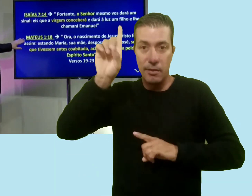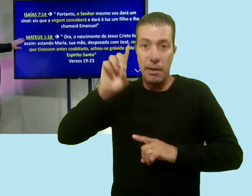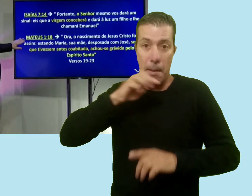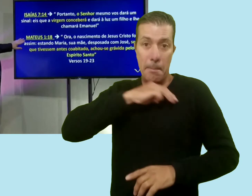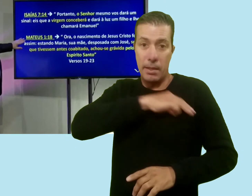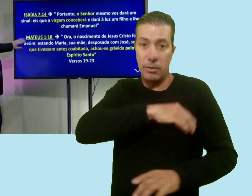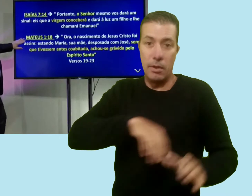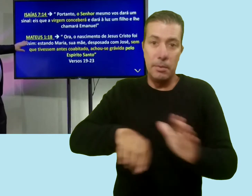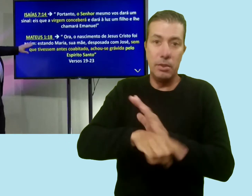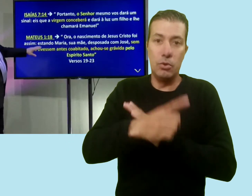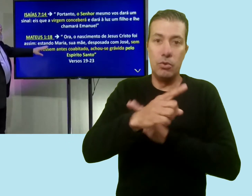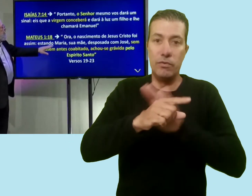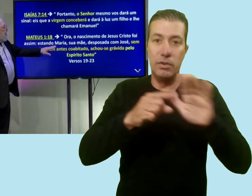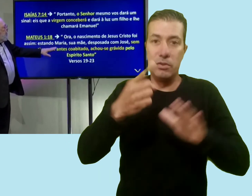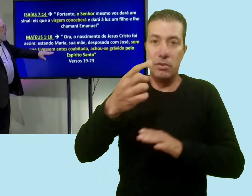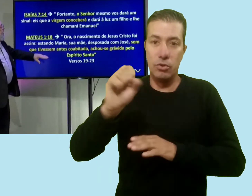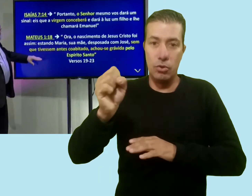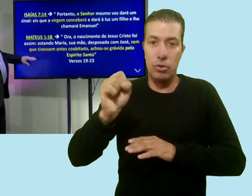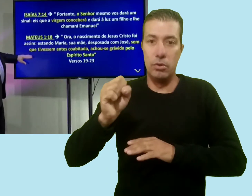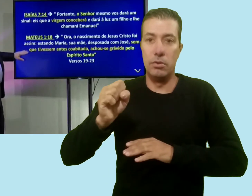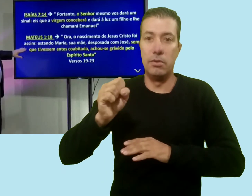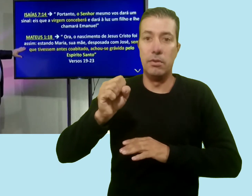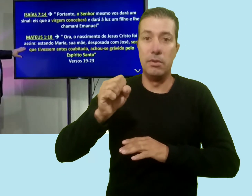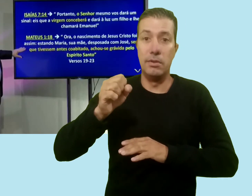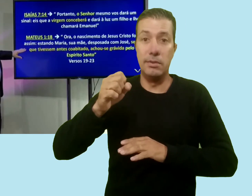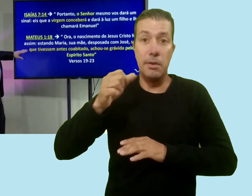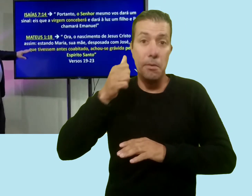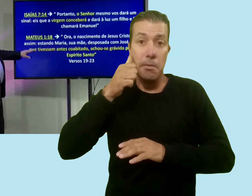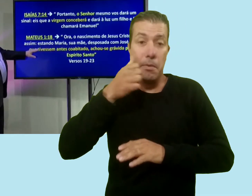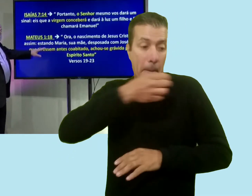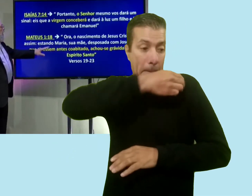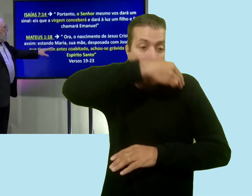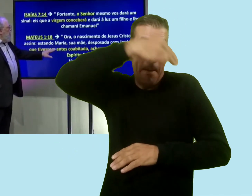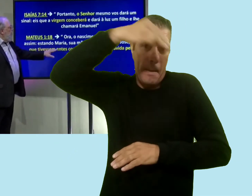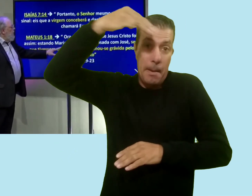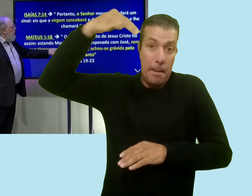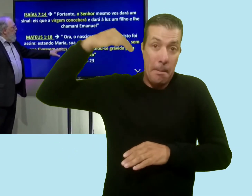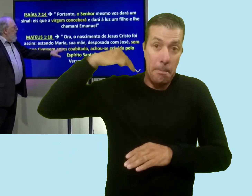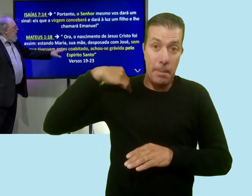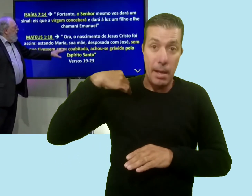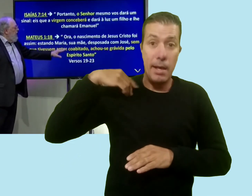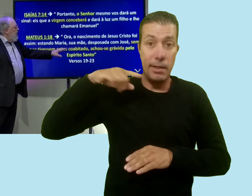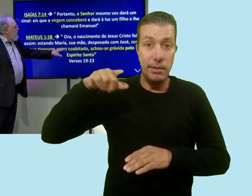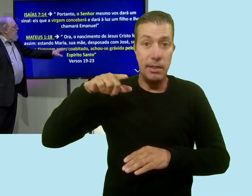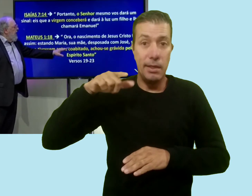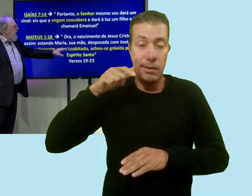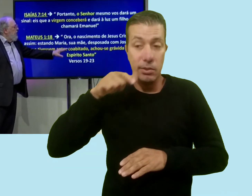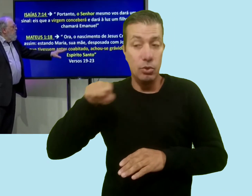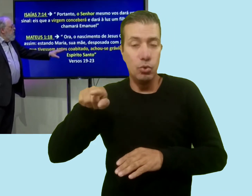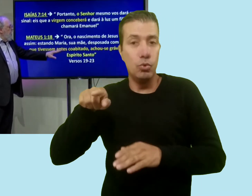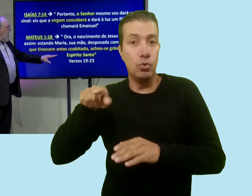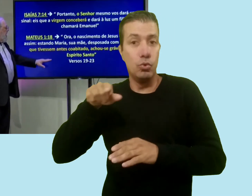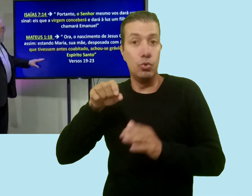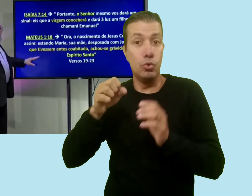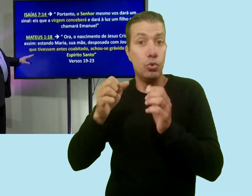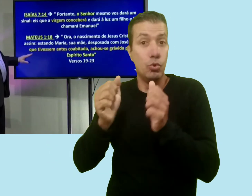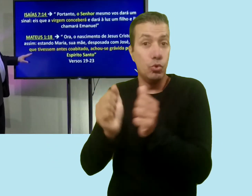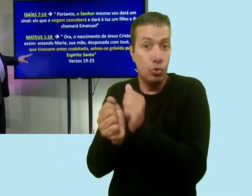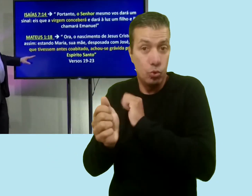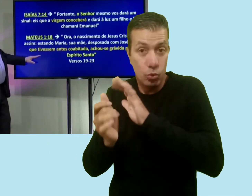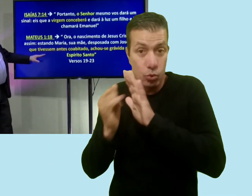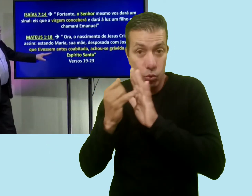Mateus 1,18. Ora, o nascimento de Jesus Cristo foi assim: estando Maria, sua mãe, desposada com José